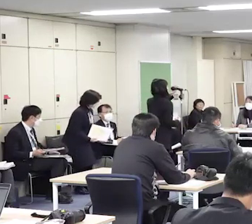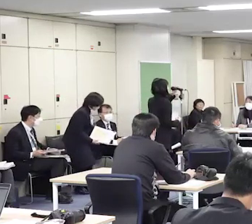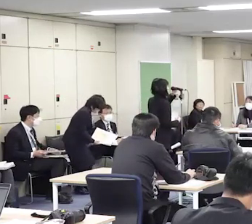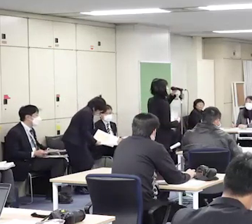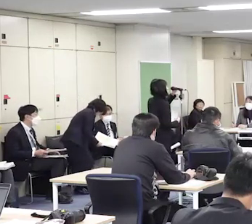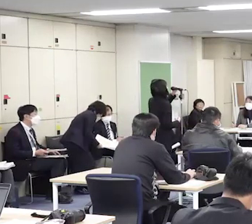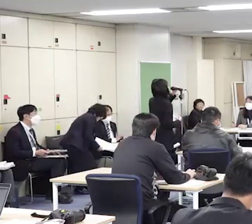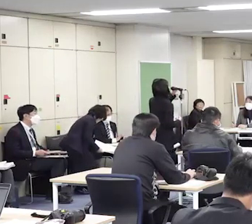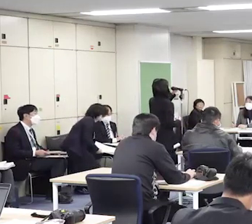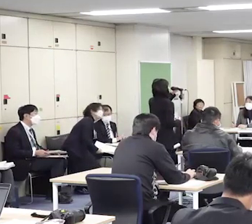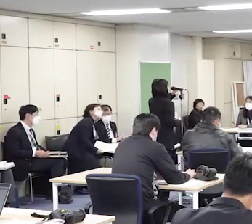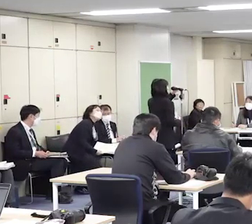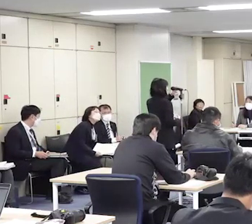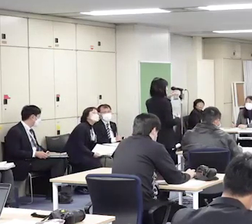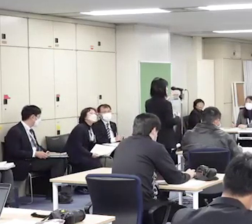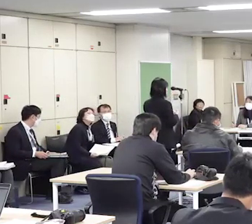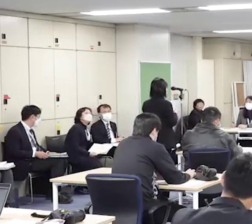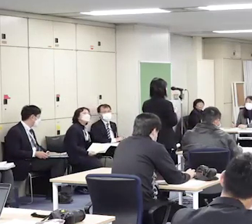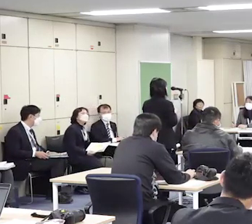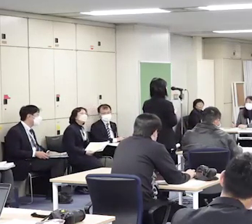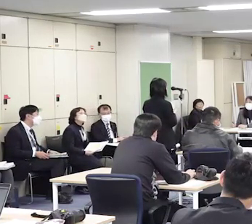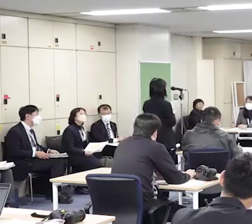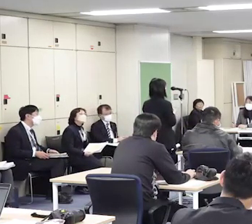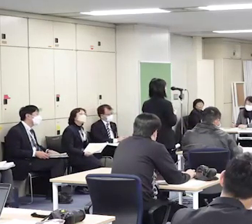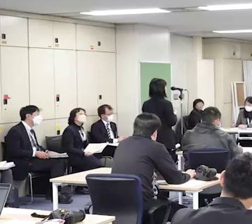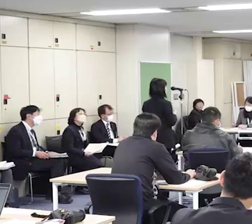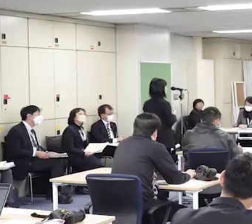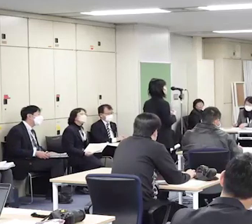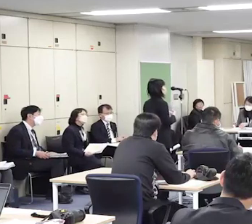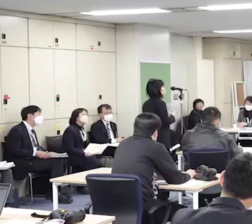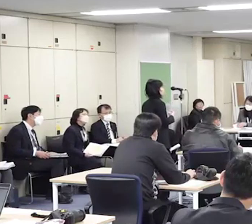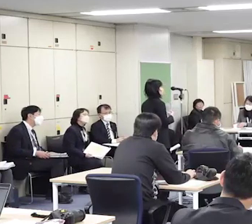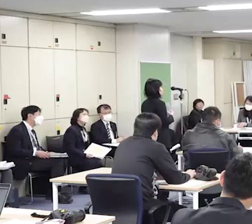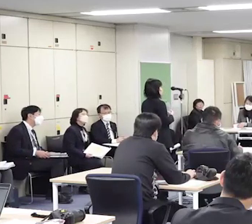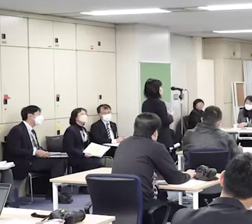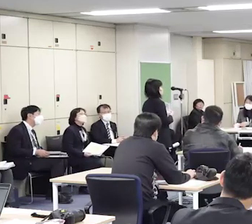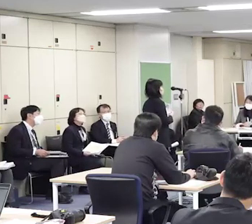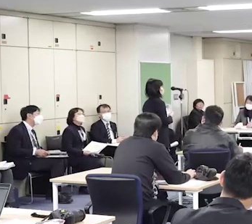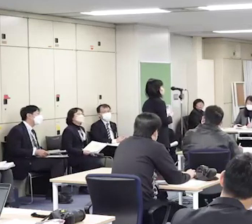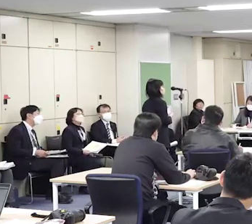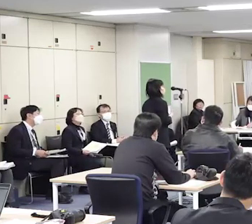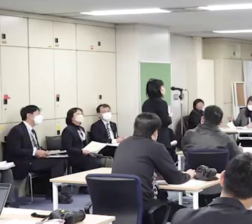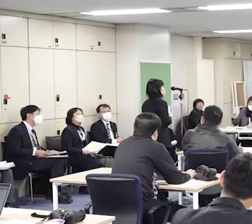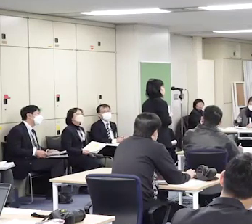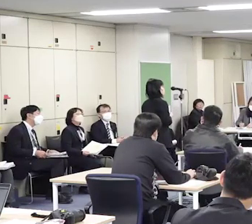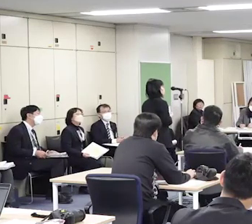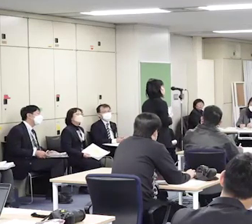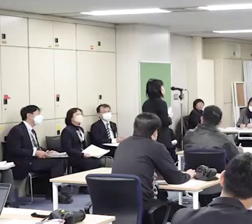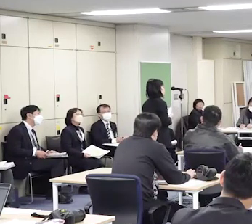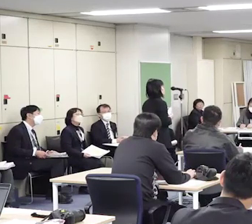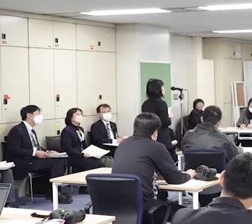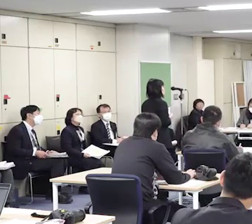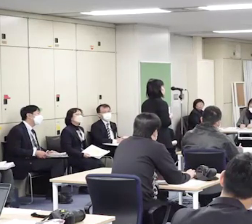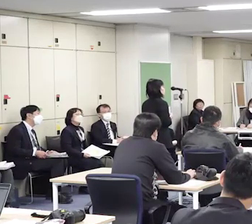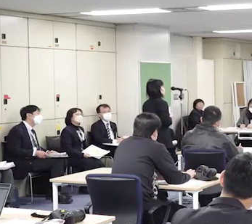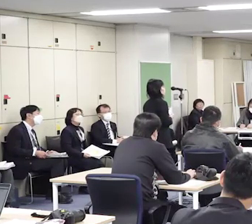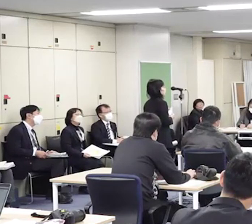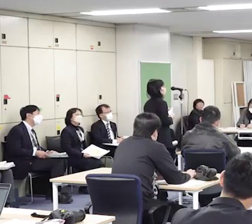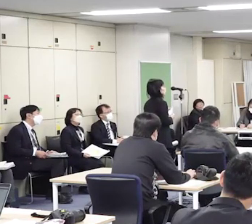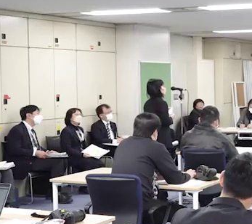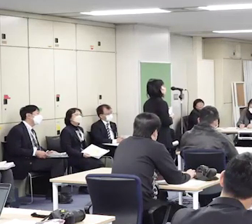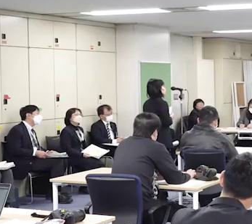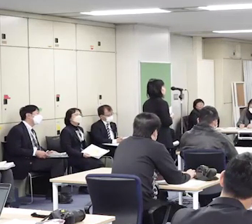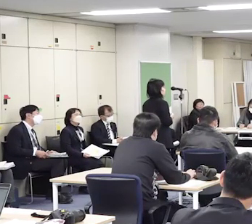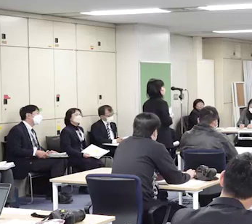わかりました。すみません、ちょっと細かいんですが、追加で、あの他の保育園でも同様なことが行われているとか、そういった報告とか何か